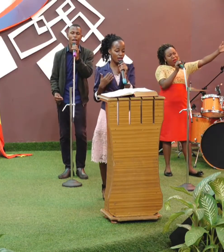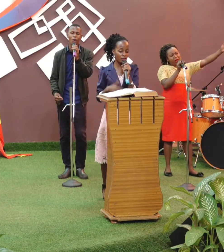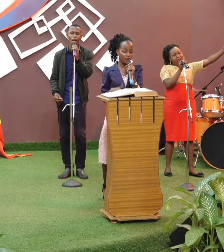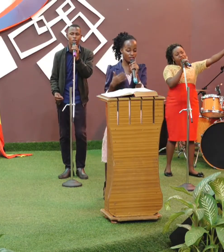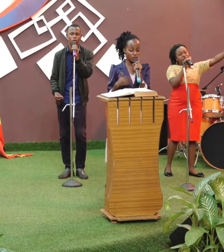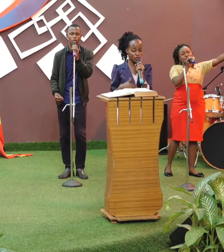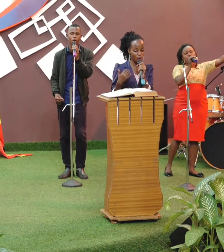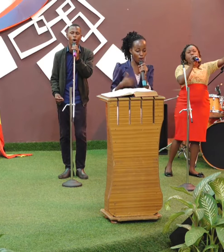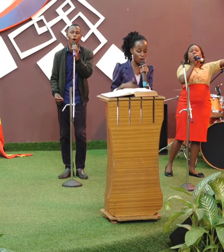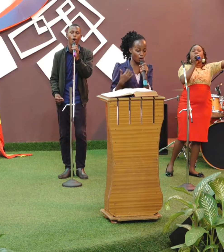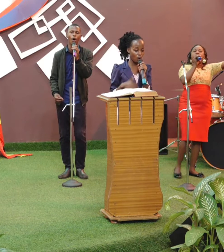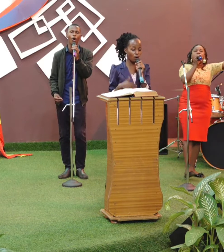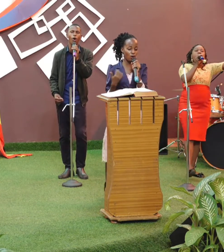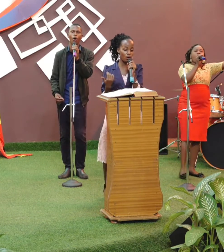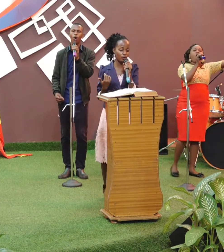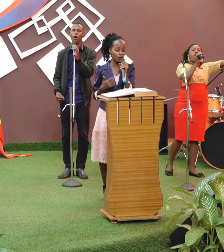katuimbe bwe tutyo